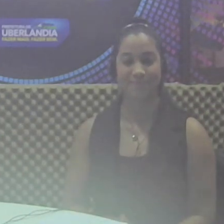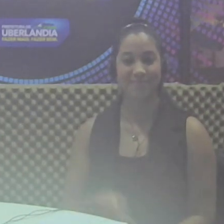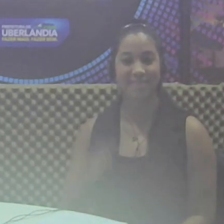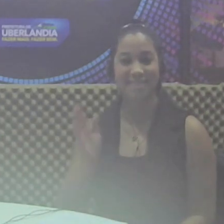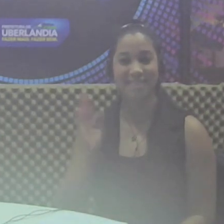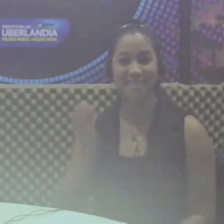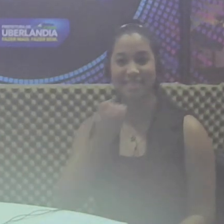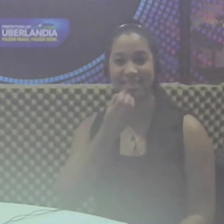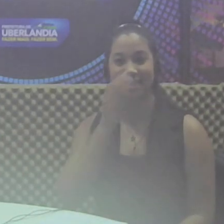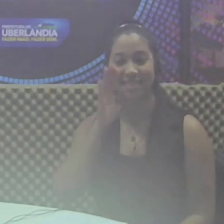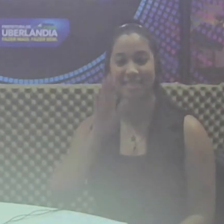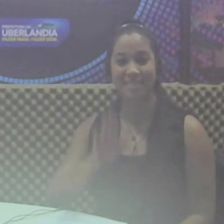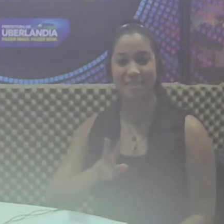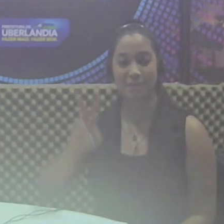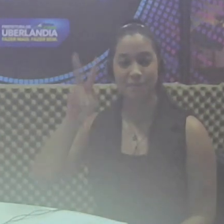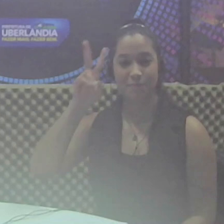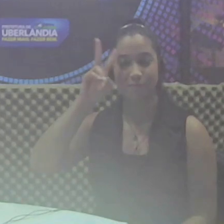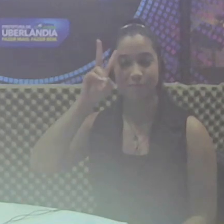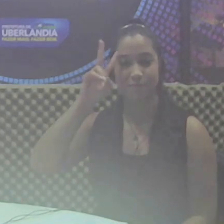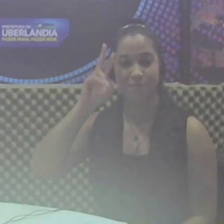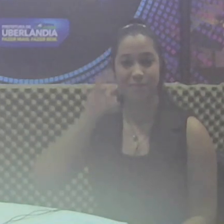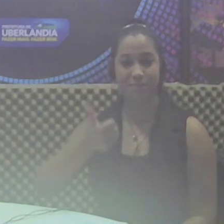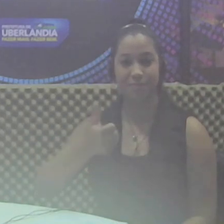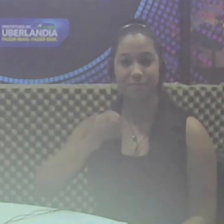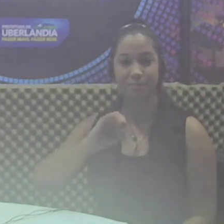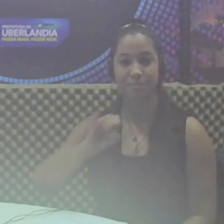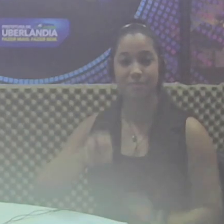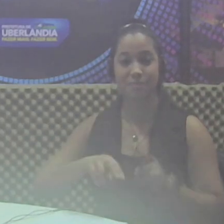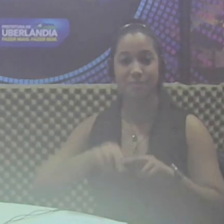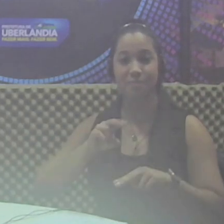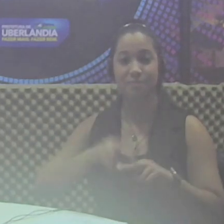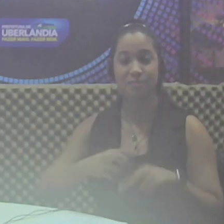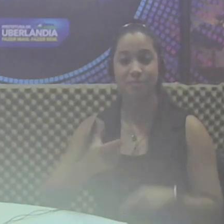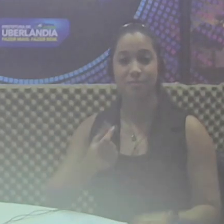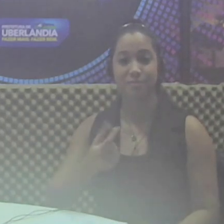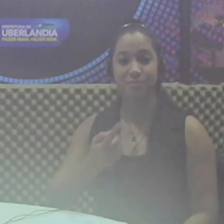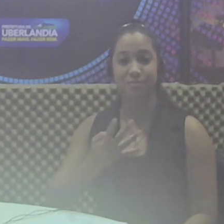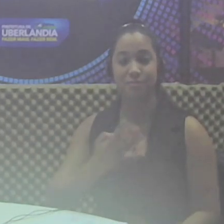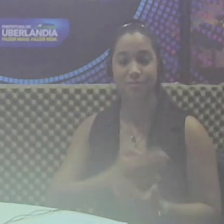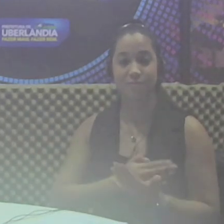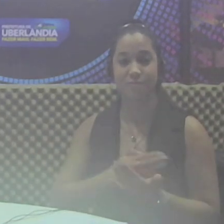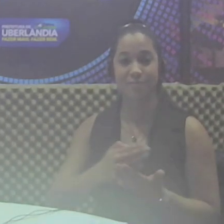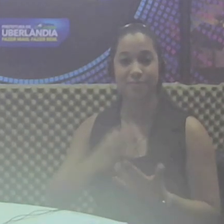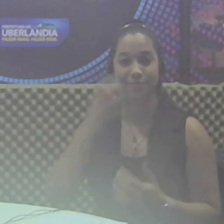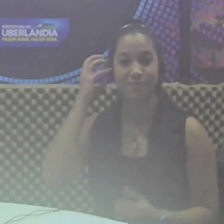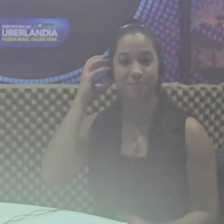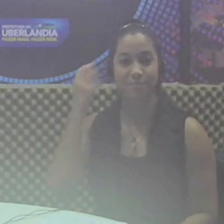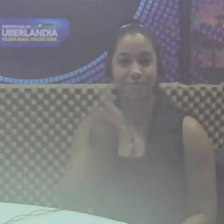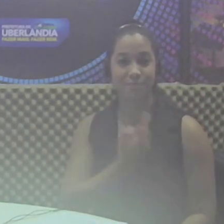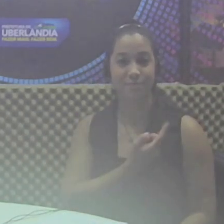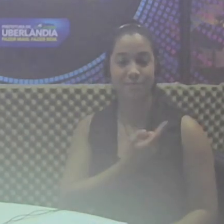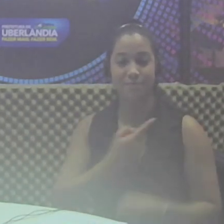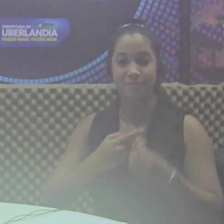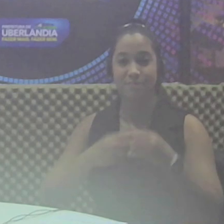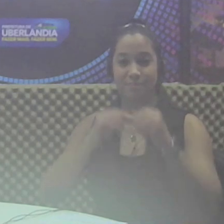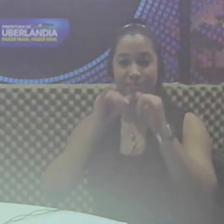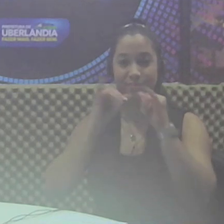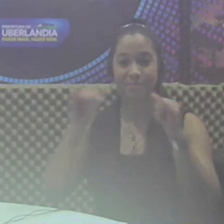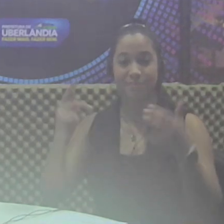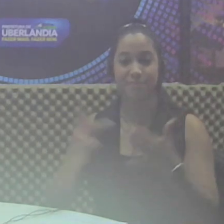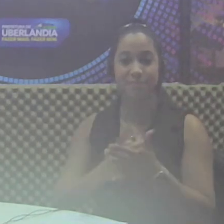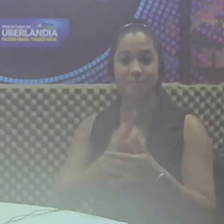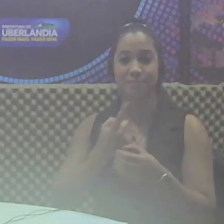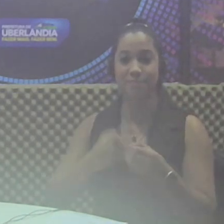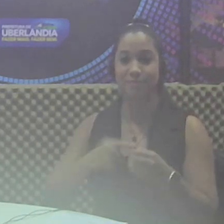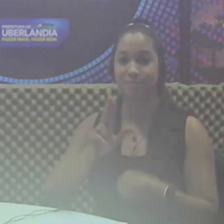Olá, boa tarde. Hoje é segunda-feira, dia 10 de junho de 2024. Está no ar a Rádio Nossa Cidade com um boletim de